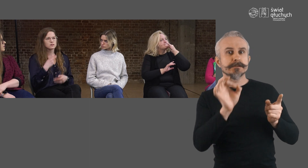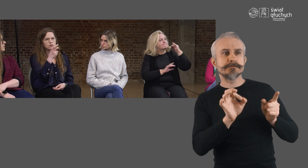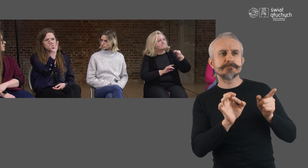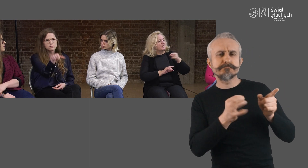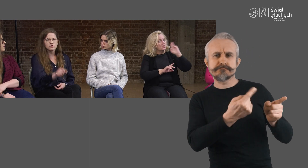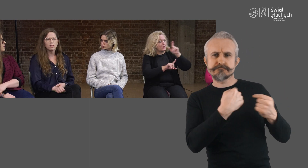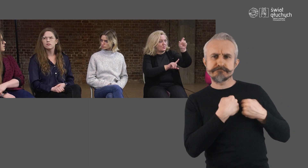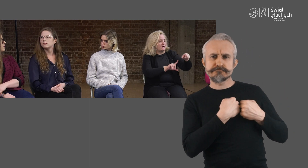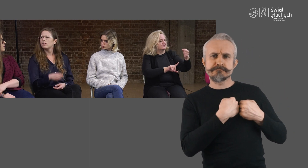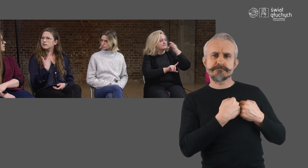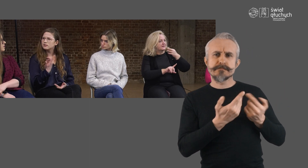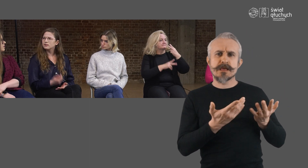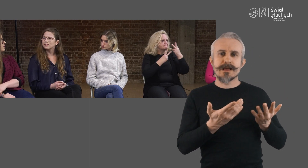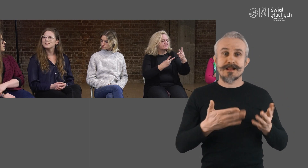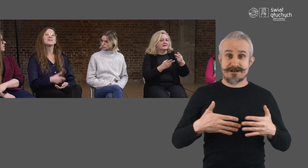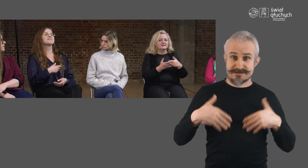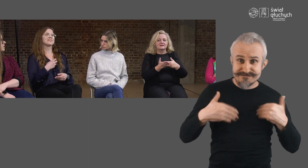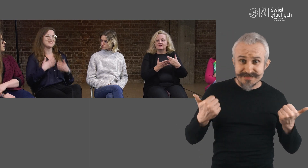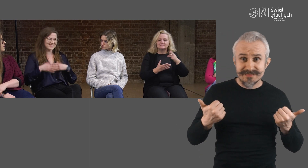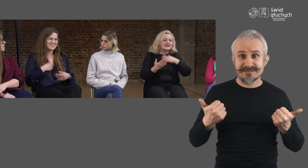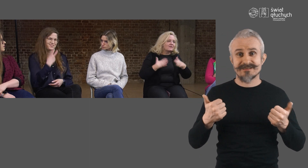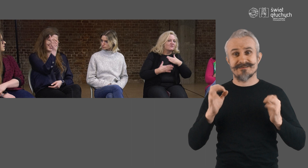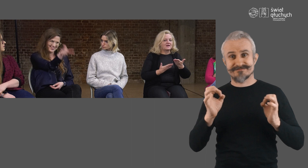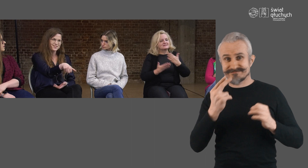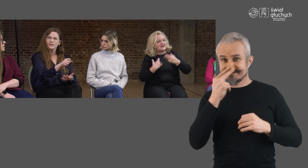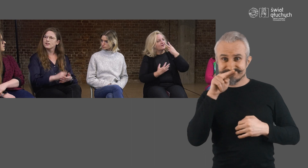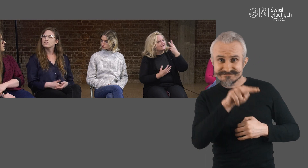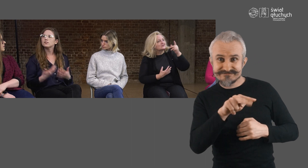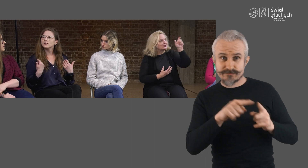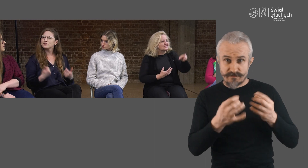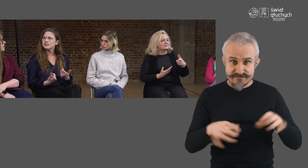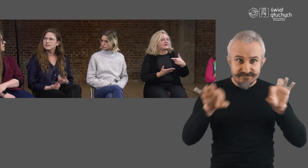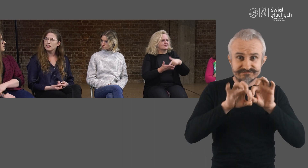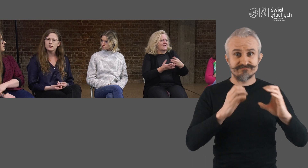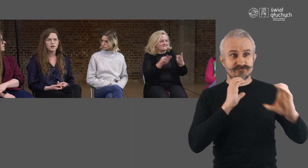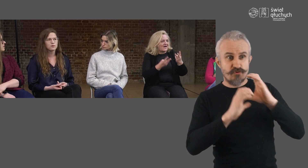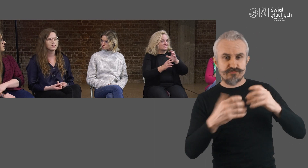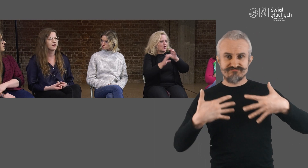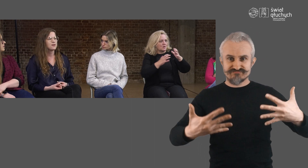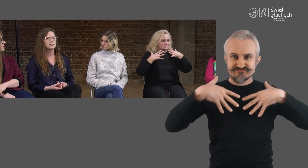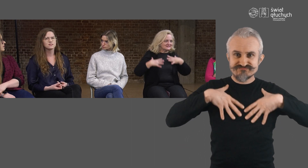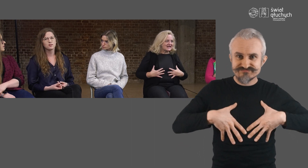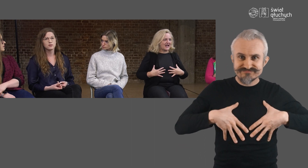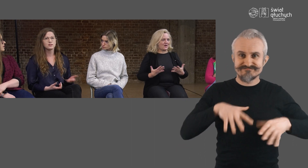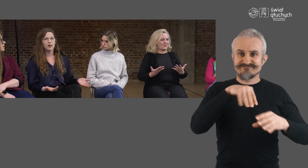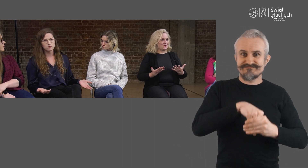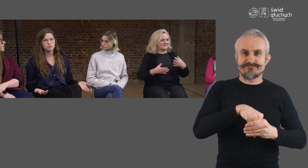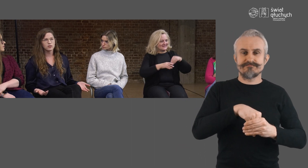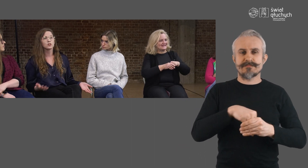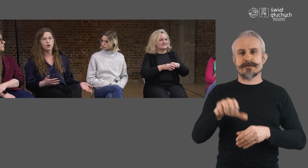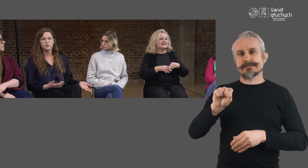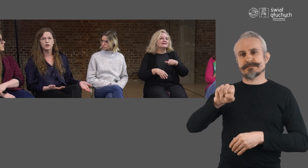ja się cieszę, że kogoś widzę, że teraz się nie cieszę. Mogę powiedzieć, cieszę się, widzę Ciebie. Wszystko to jest ważne, całe ciało, więc system